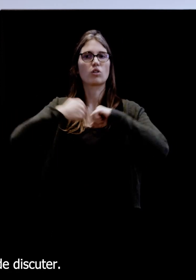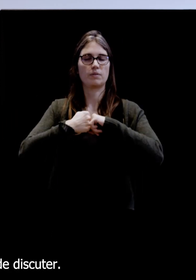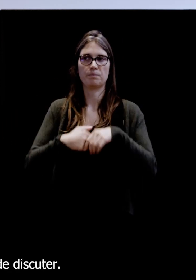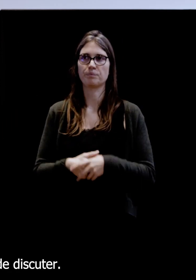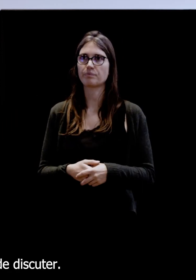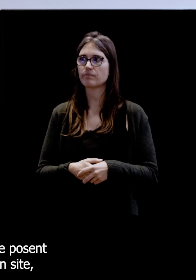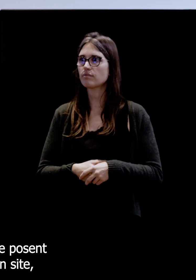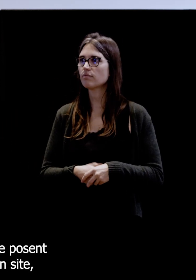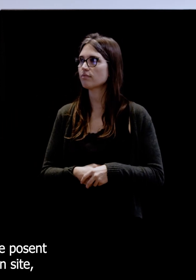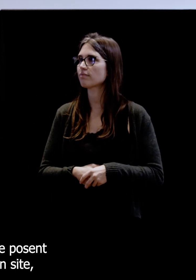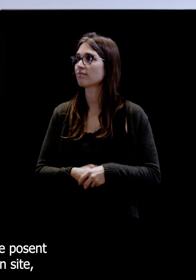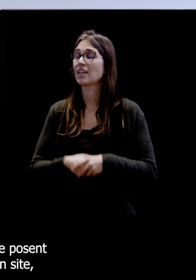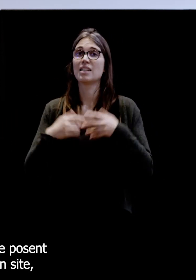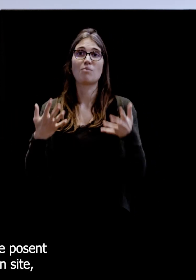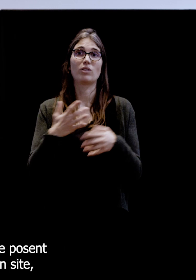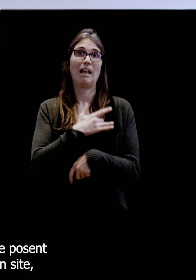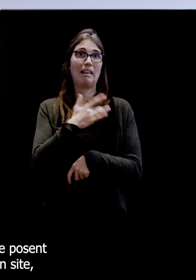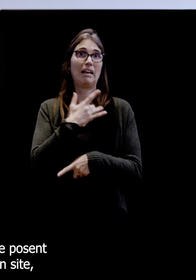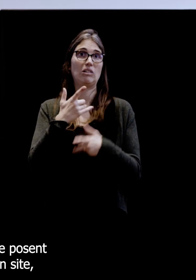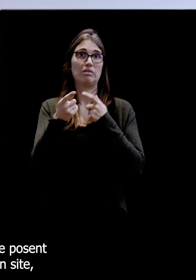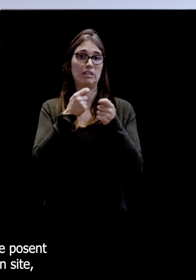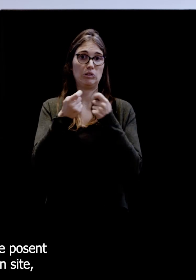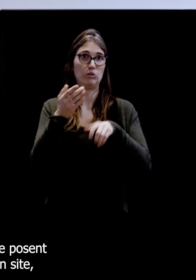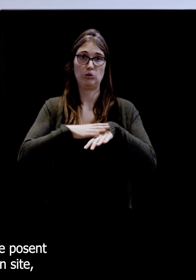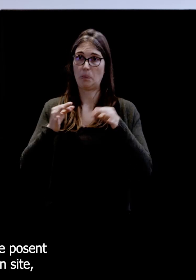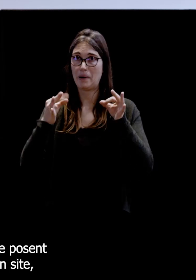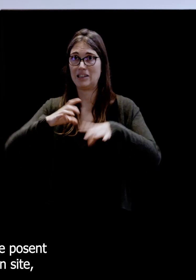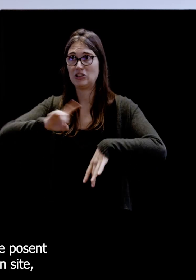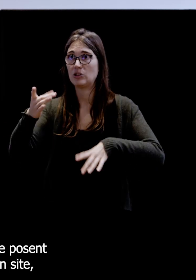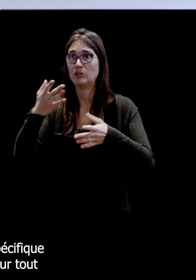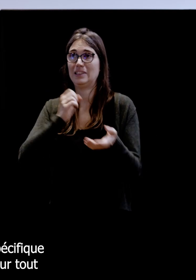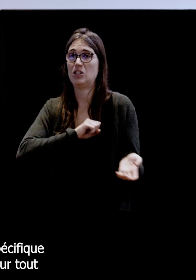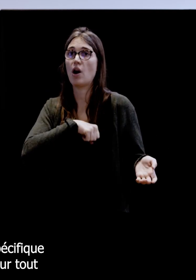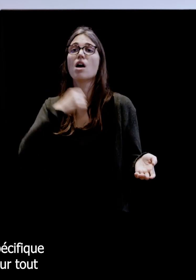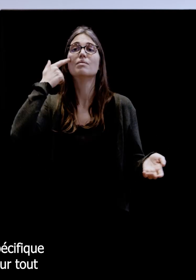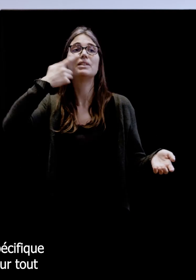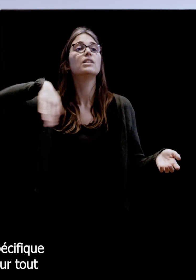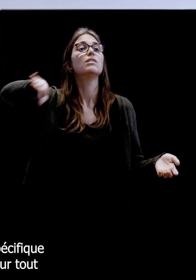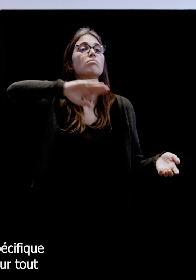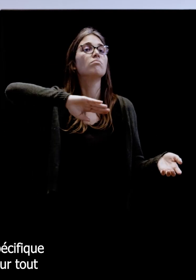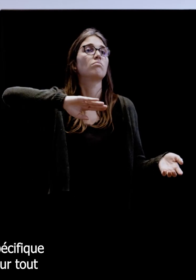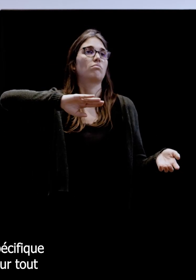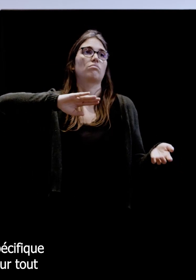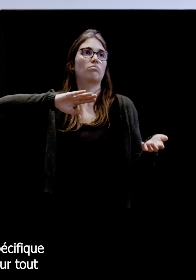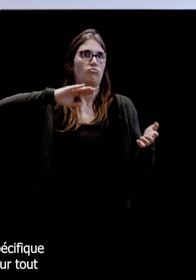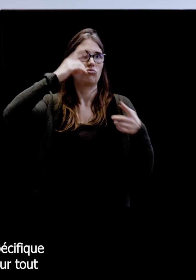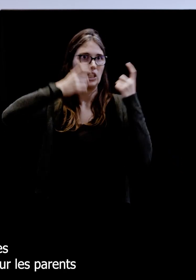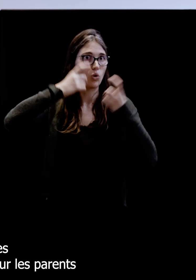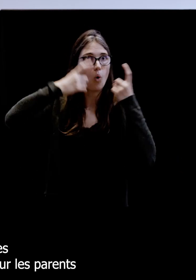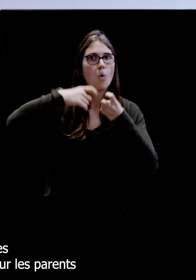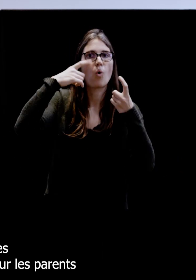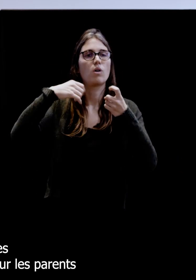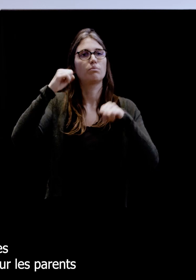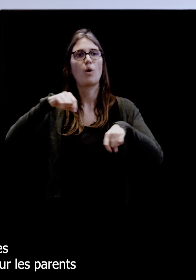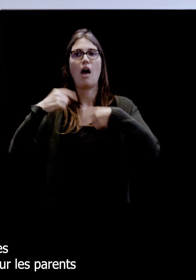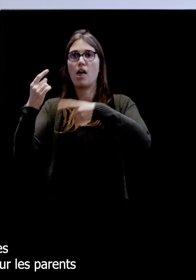n'a pas le temps de discuter. Et puis, pour ceux qui se posent des questions, on a un site qui n'est pas du tout spécifique charge, hein, qu'on a fait sur tout ce qui